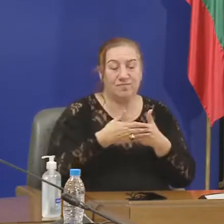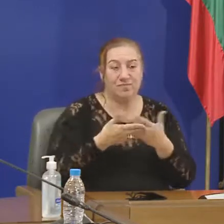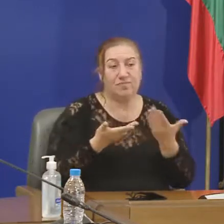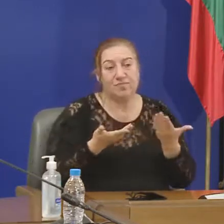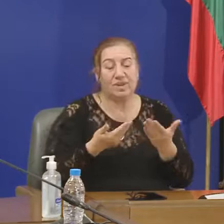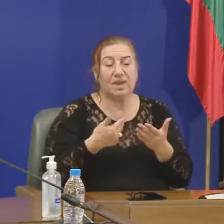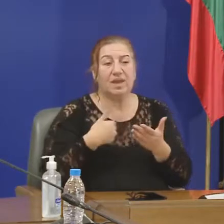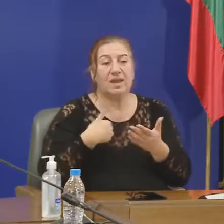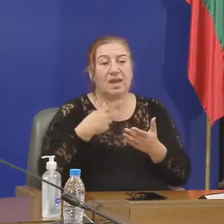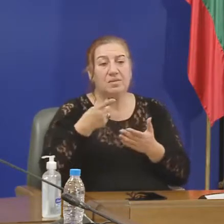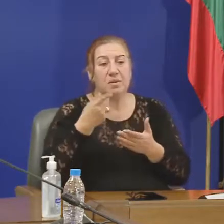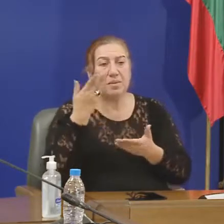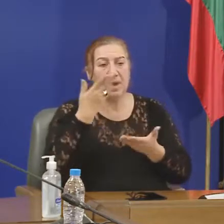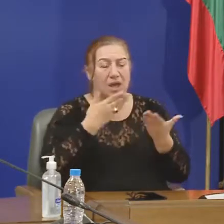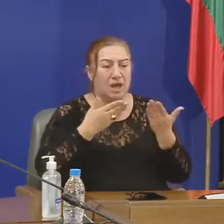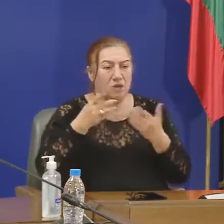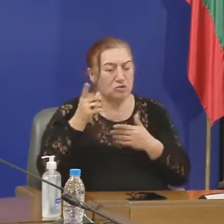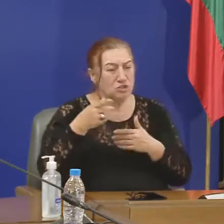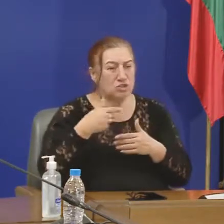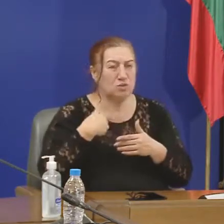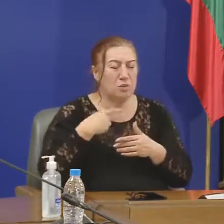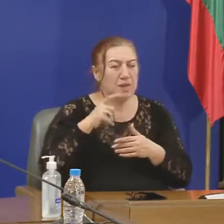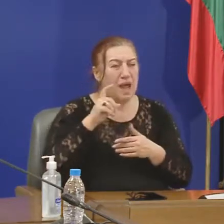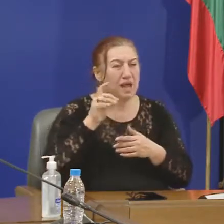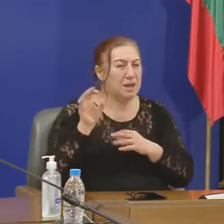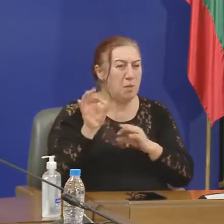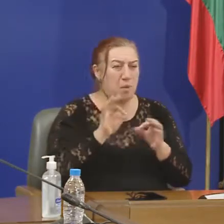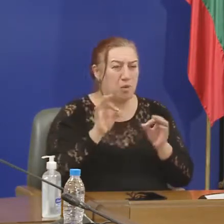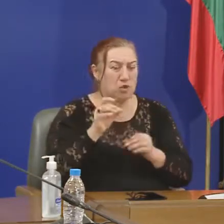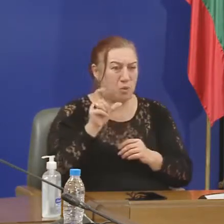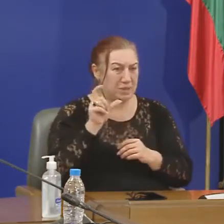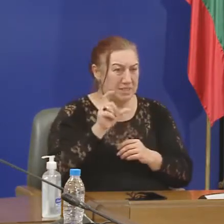на децата и учителите с грипоподобни симптоми или по-скоро процентът надвиши